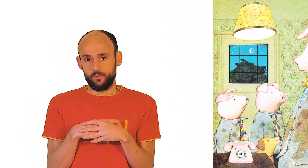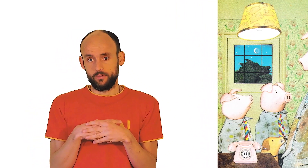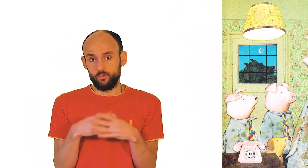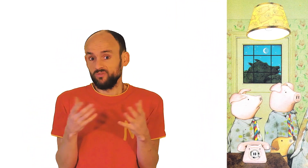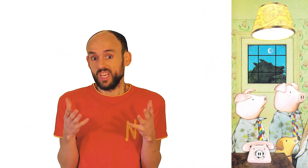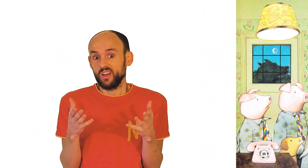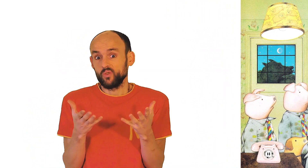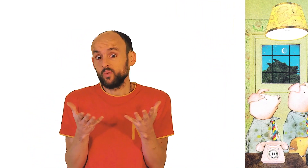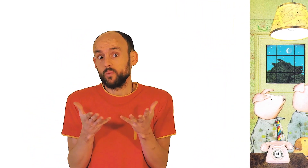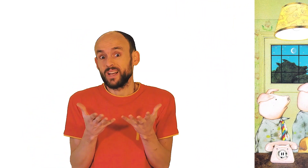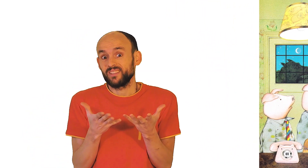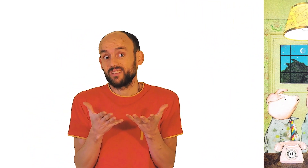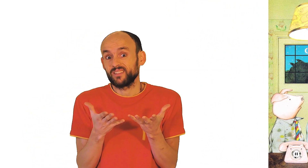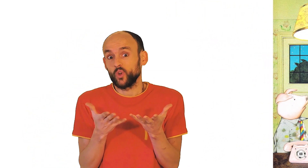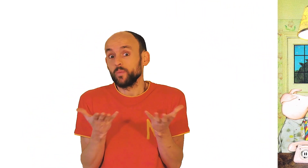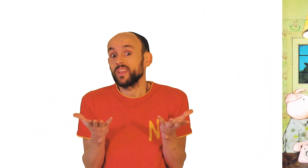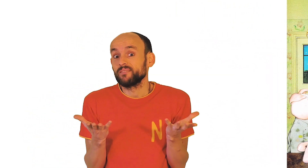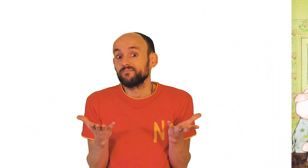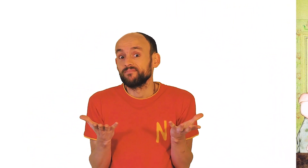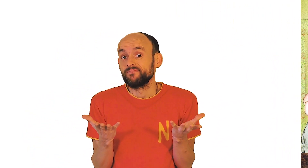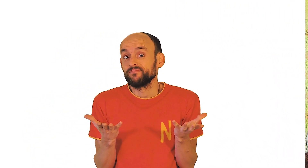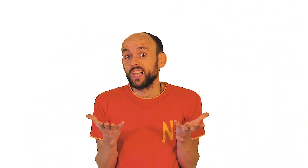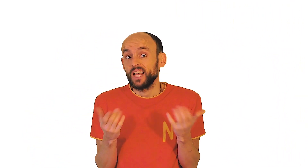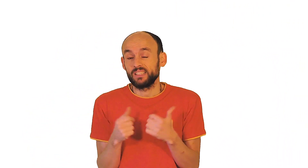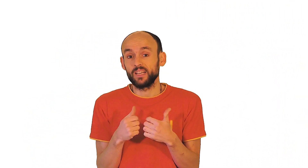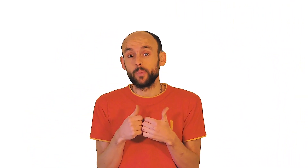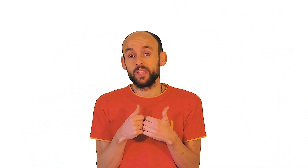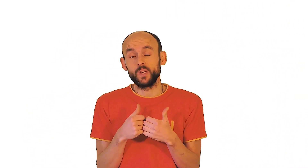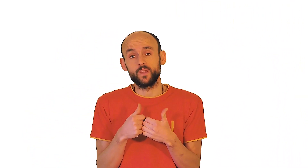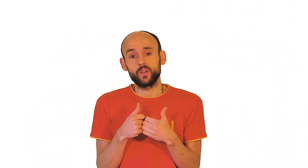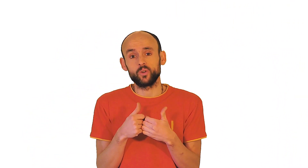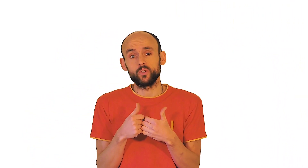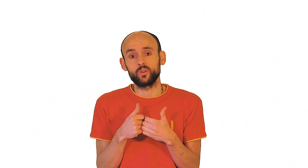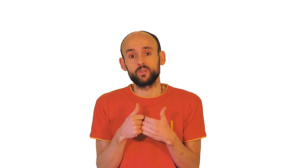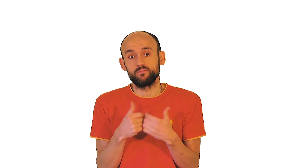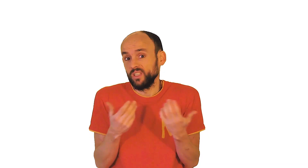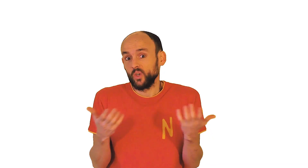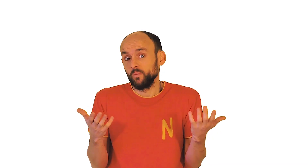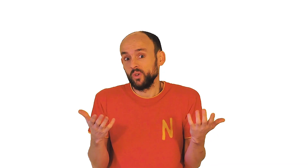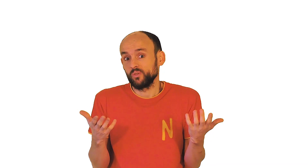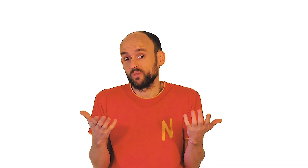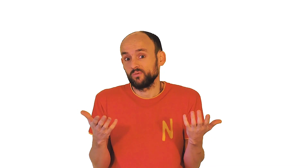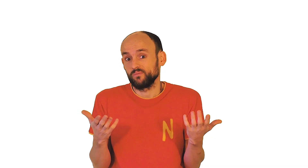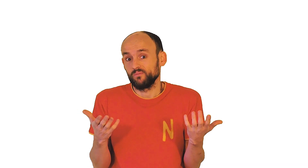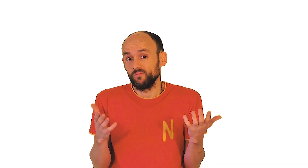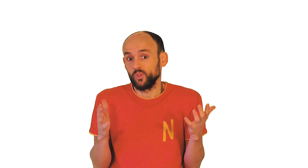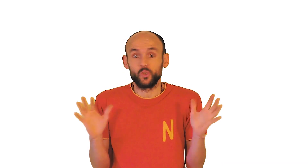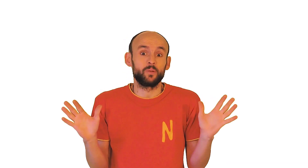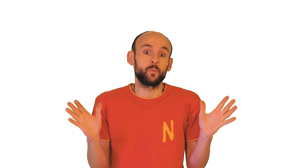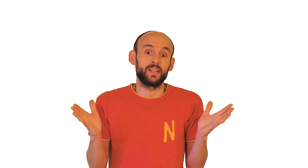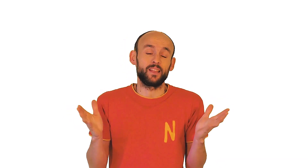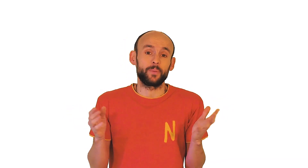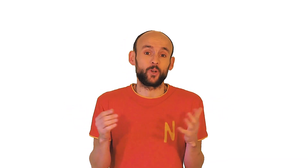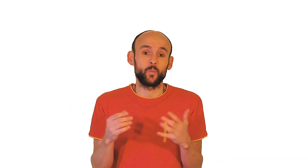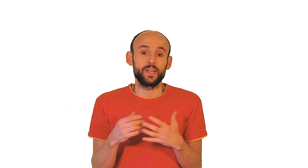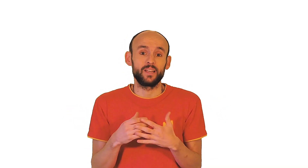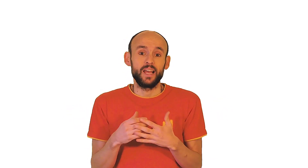Un día no hubo más comida, así que el padre les dijo: hijos míos, no tenemos más nada para comer, así